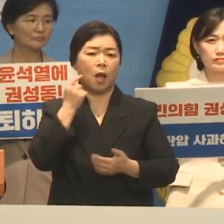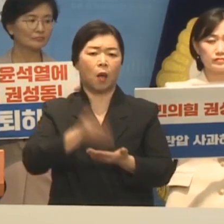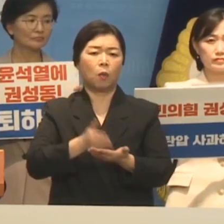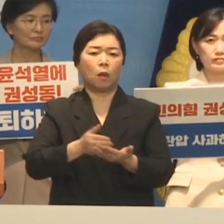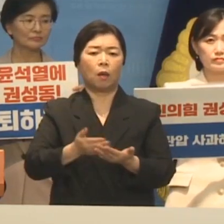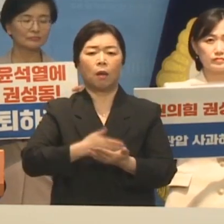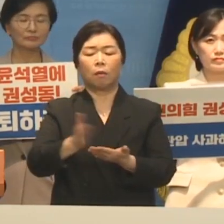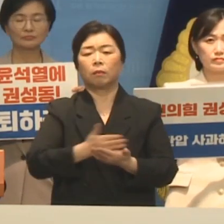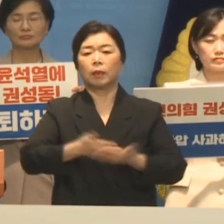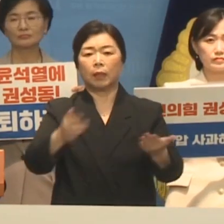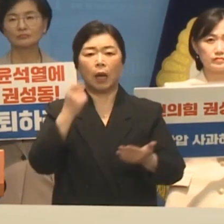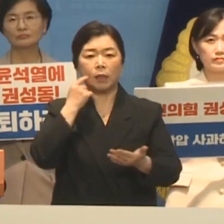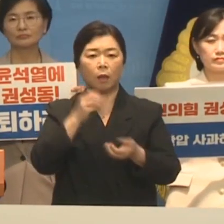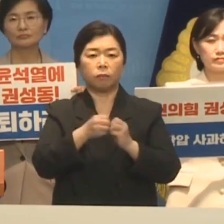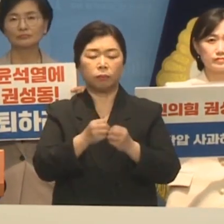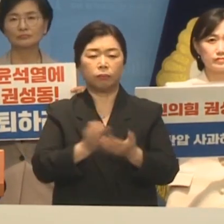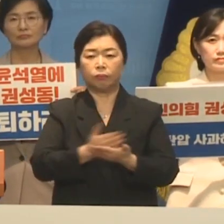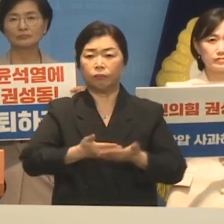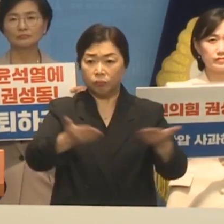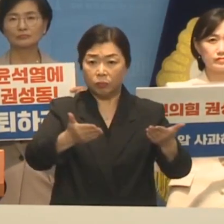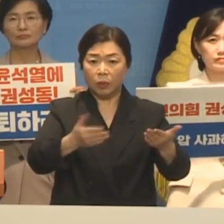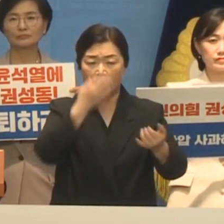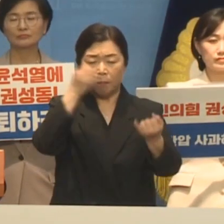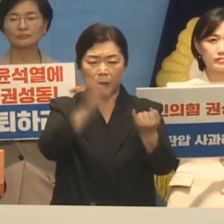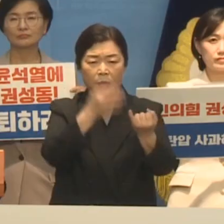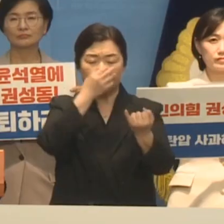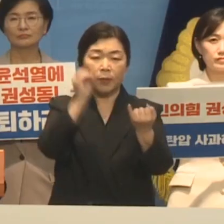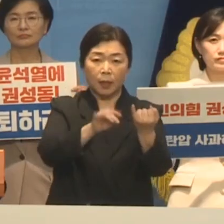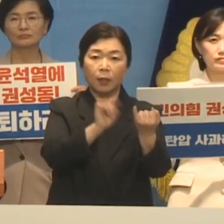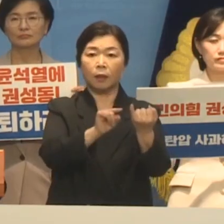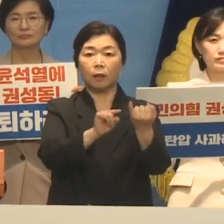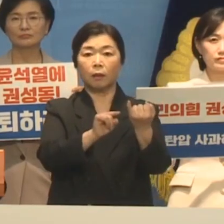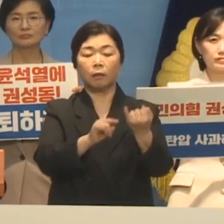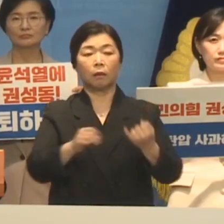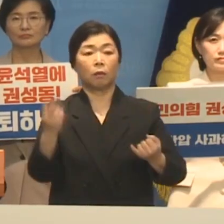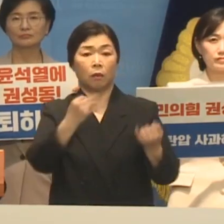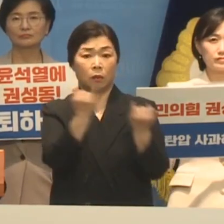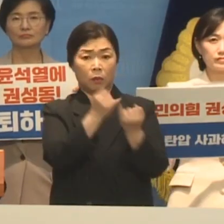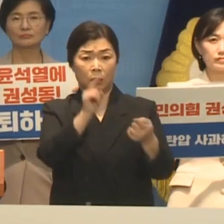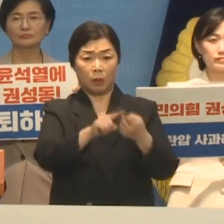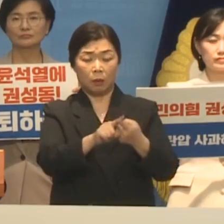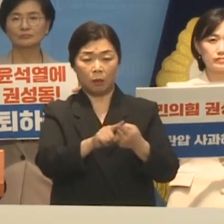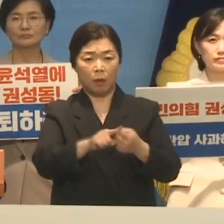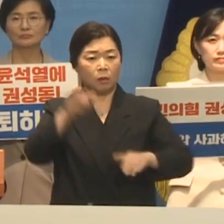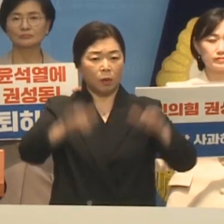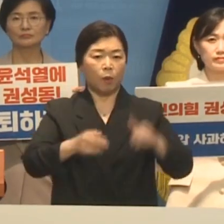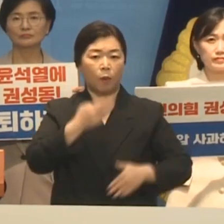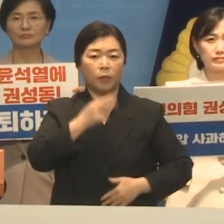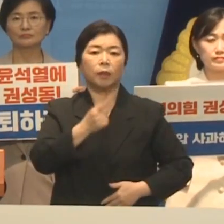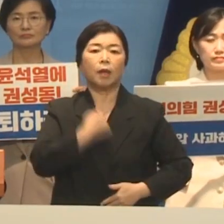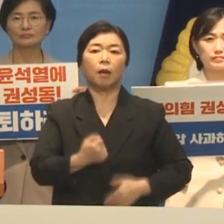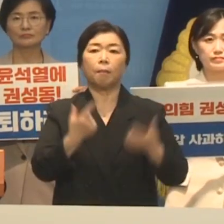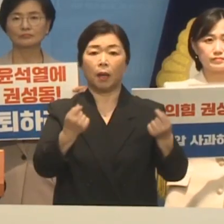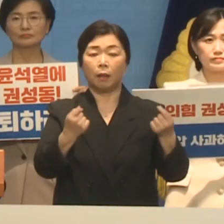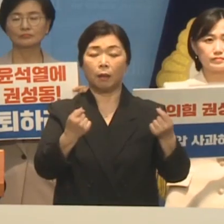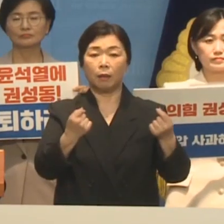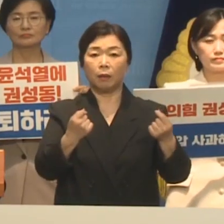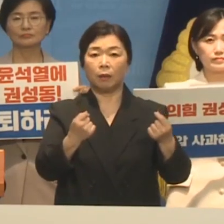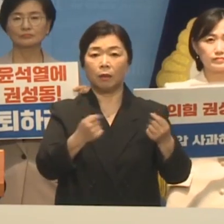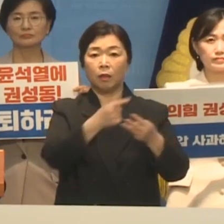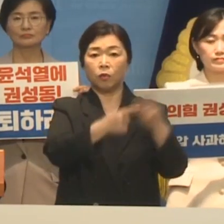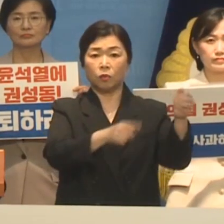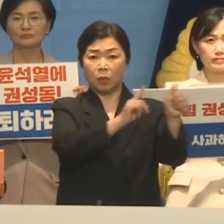모욕했습니다. 선택적 언론관을 가지고 여성에 대한 구조적 차별은 없다던 윤석열 내란